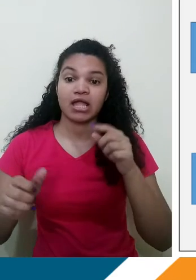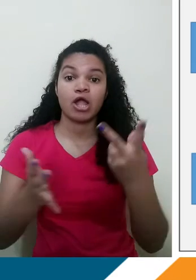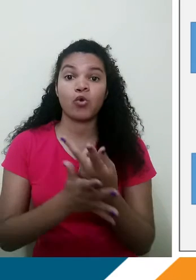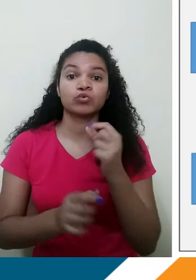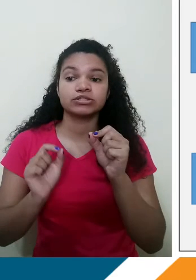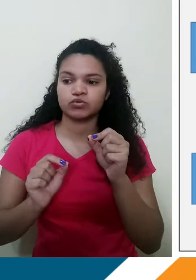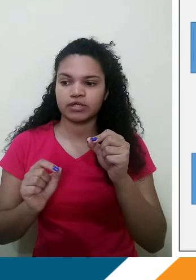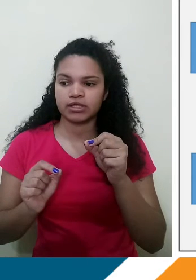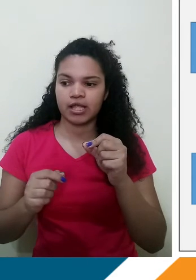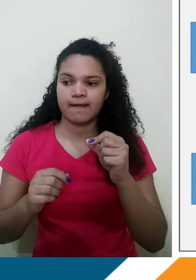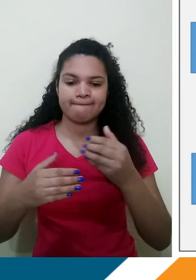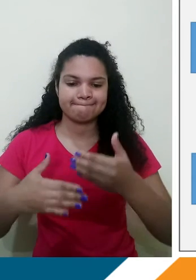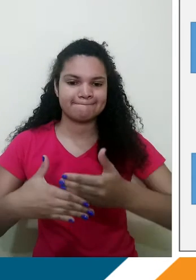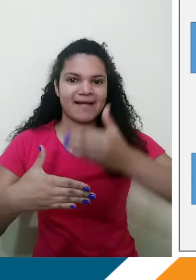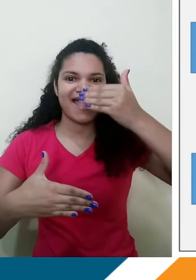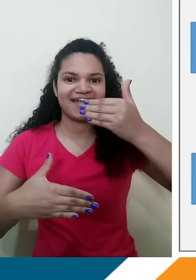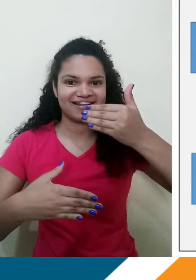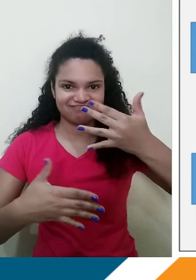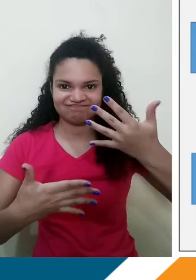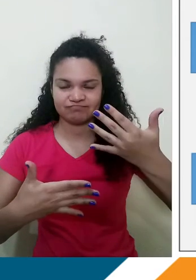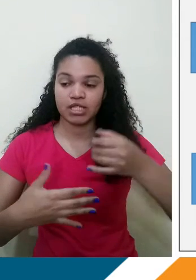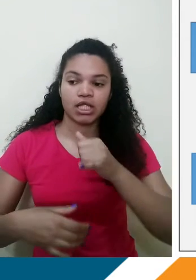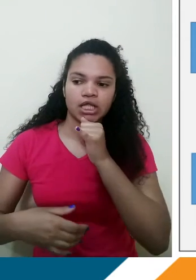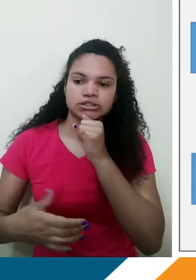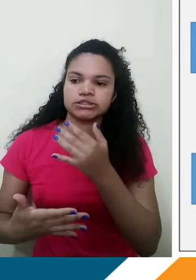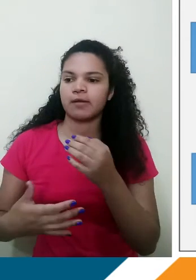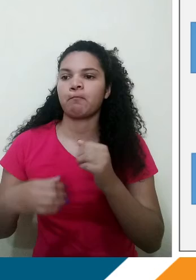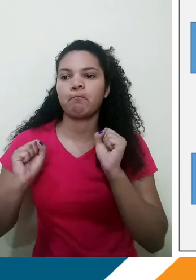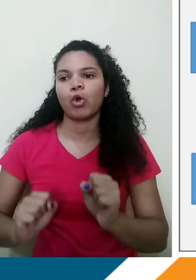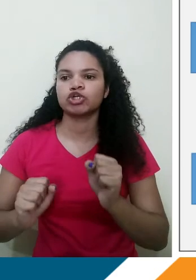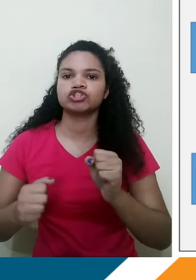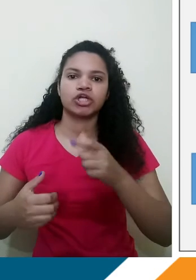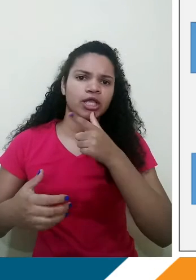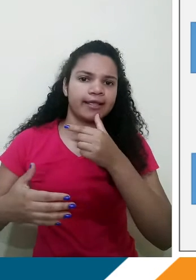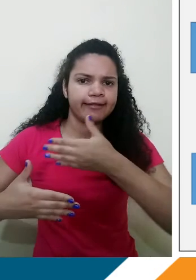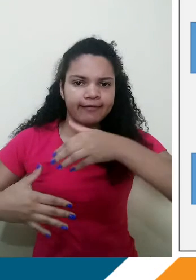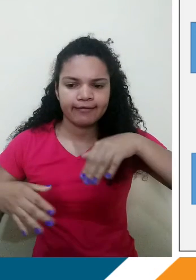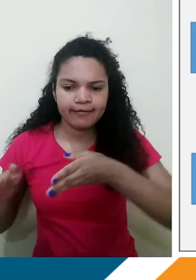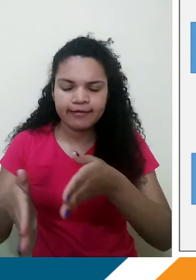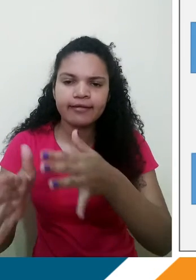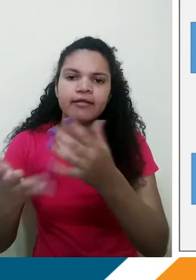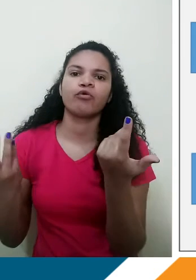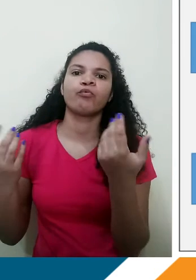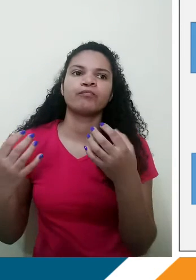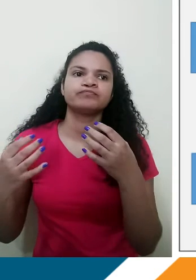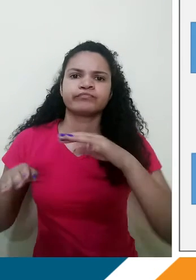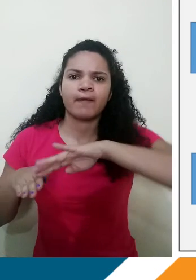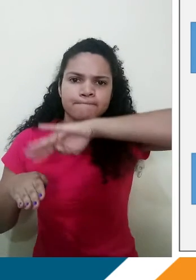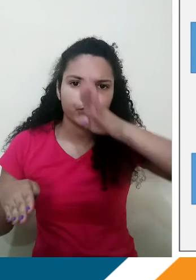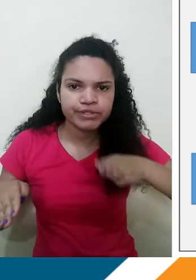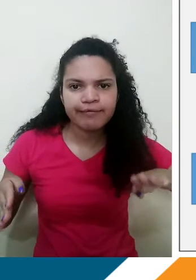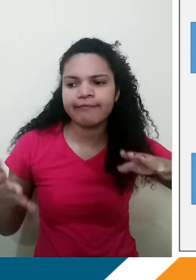rio, uma cadeia de montanhas ou uma região desértica, algo que impeça o fluxo gênico, a comunicação,